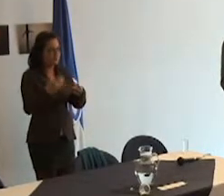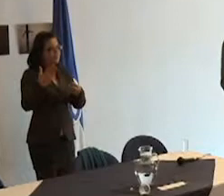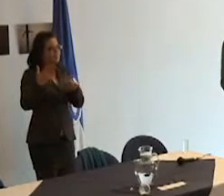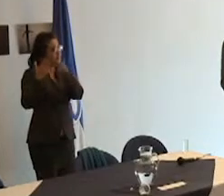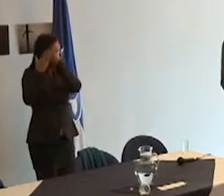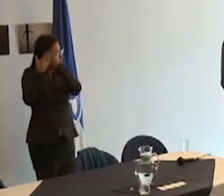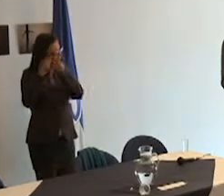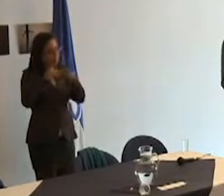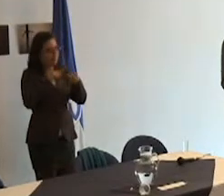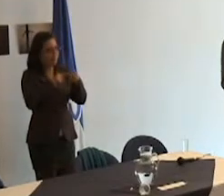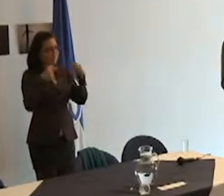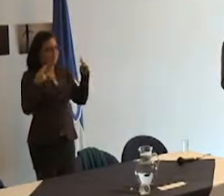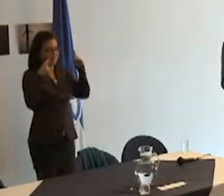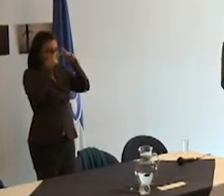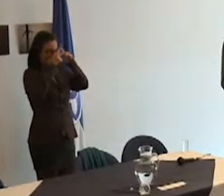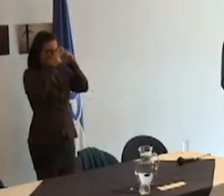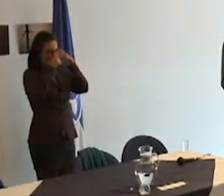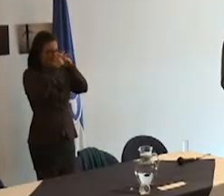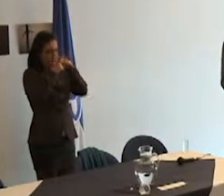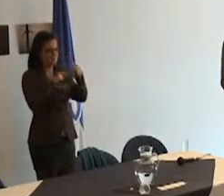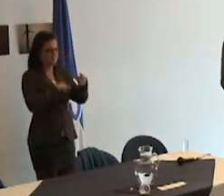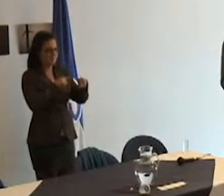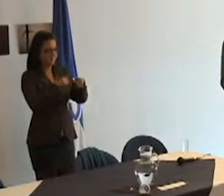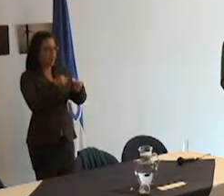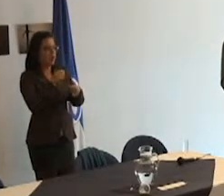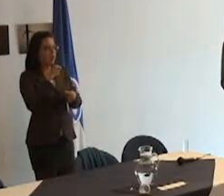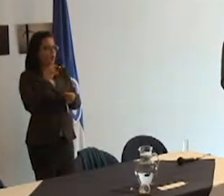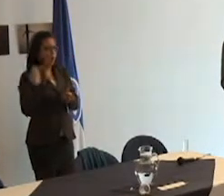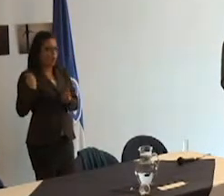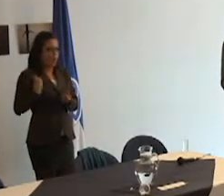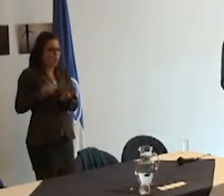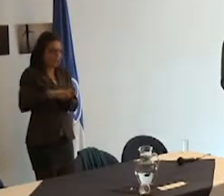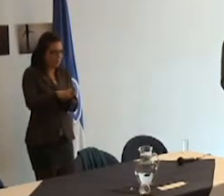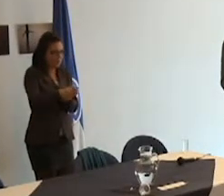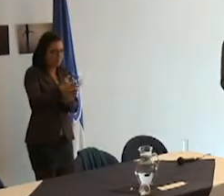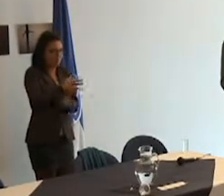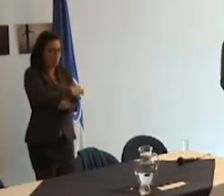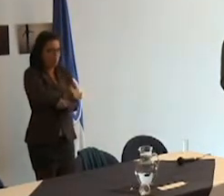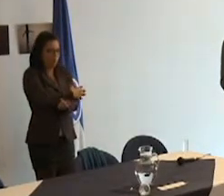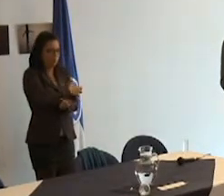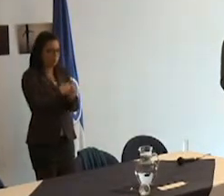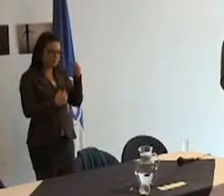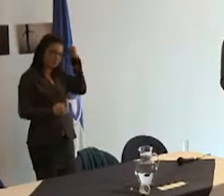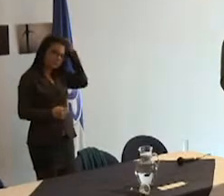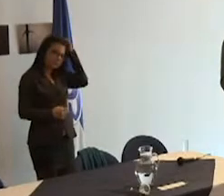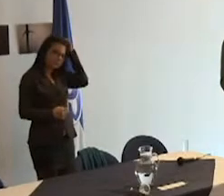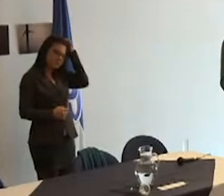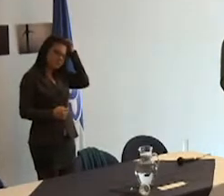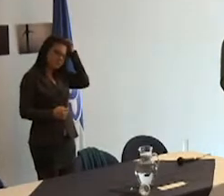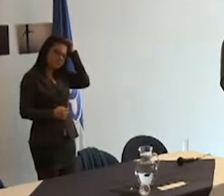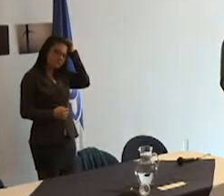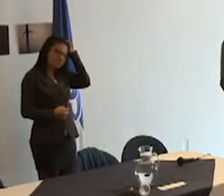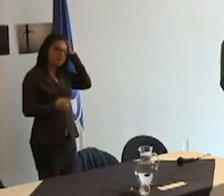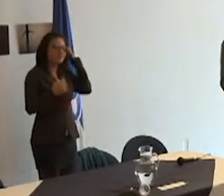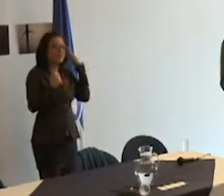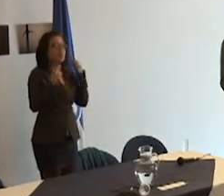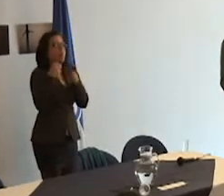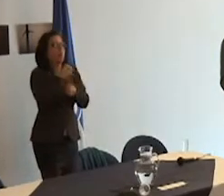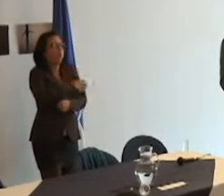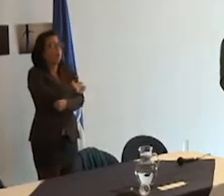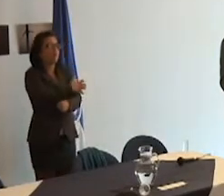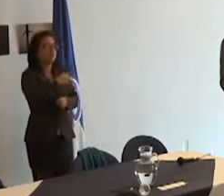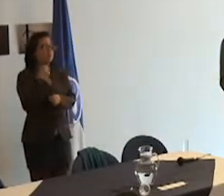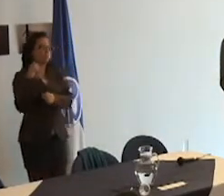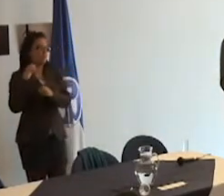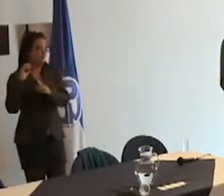ser. La colonialidad del poder, entendida como el poder global en el que se regulan las relaciones de trabajo, las